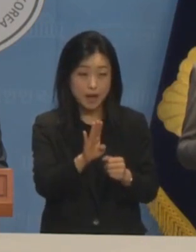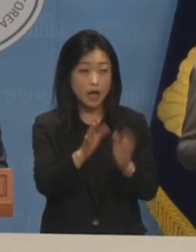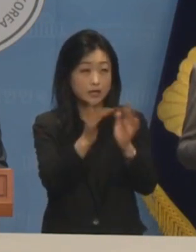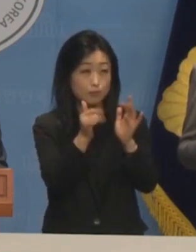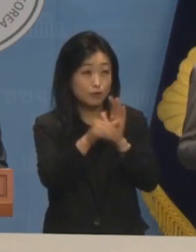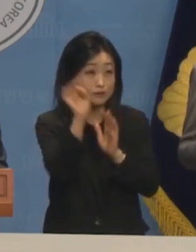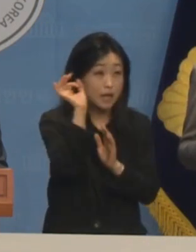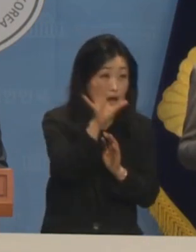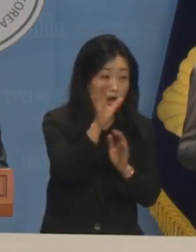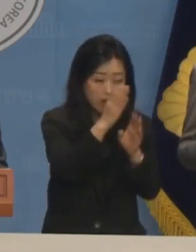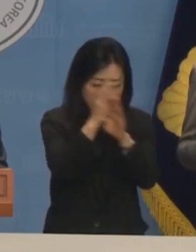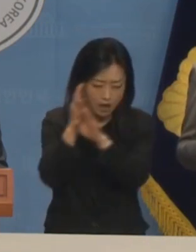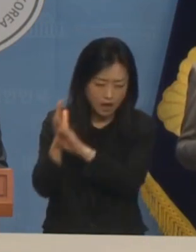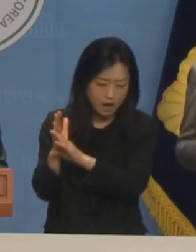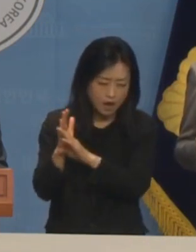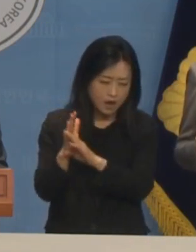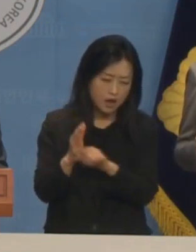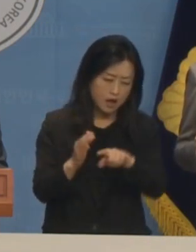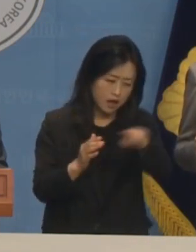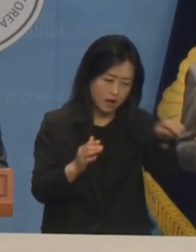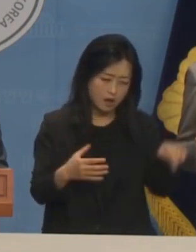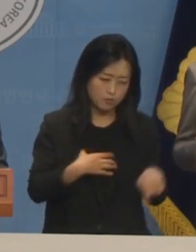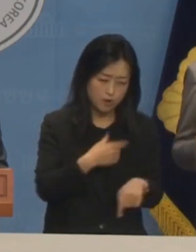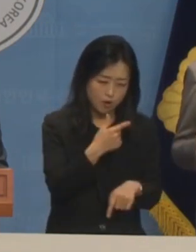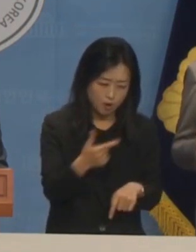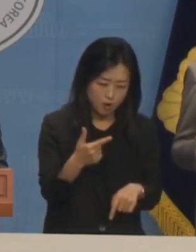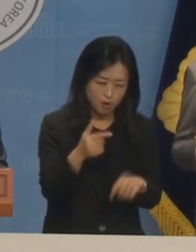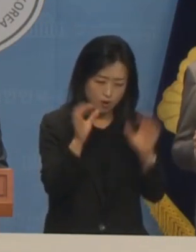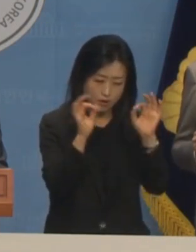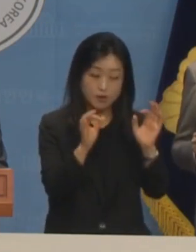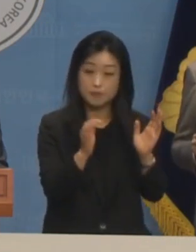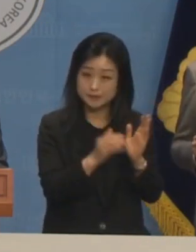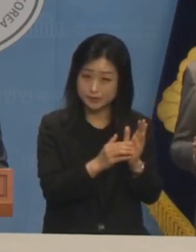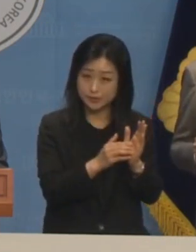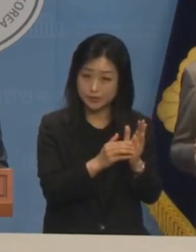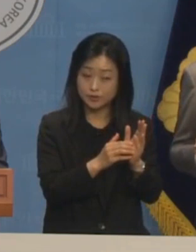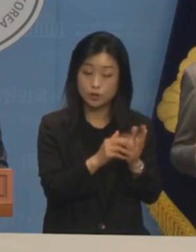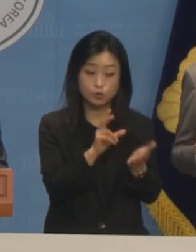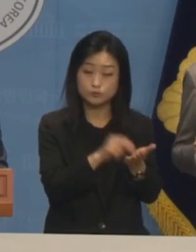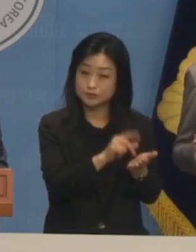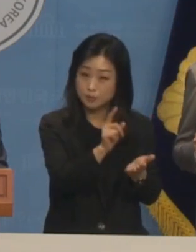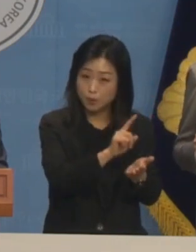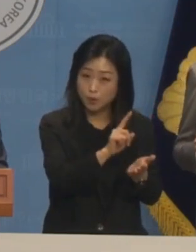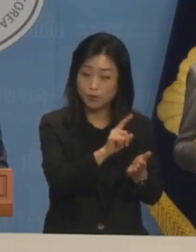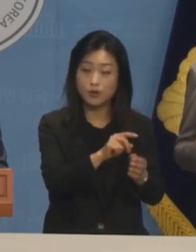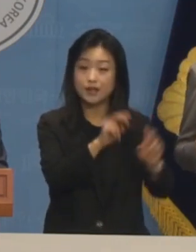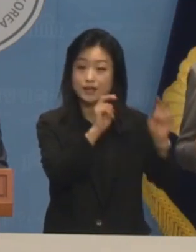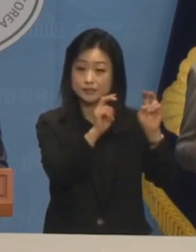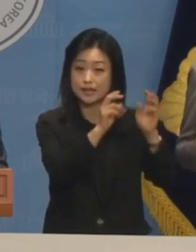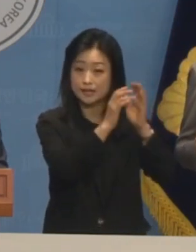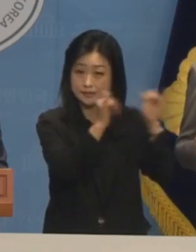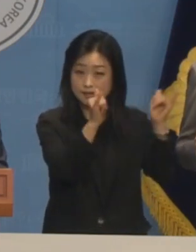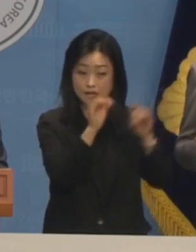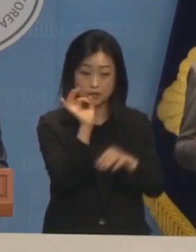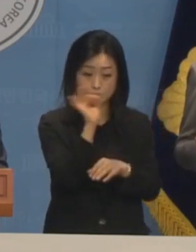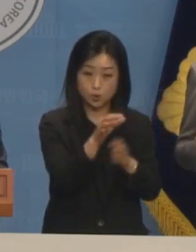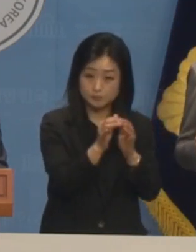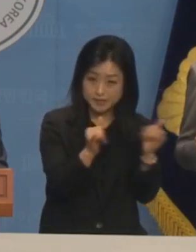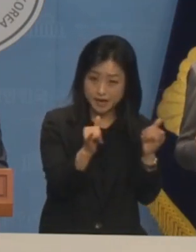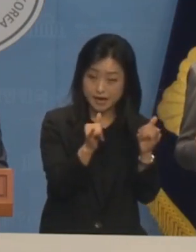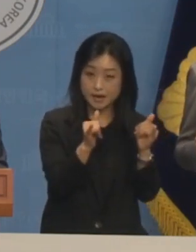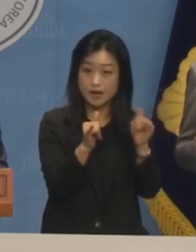있다는 것을 모두 알게 되었습니다. 문제의 소지는 플랫폼 사업자와 소비자,